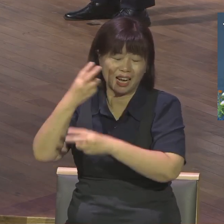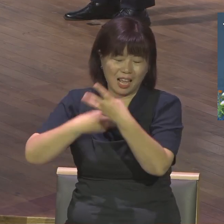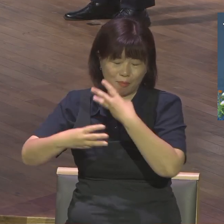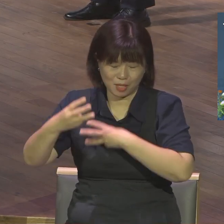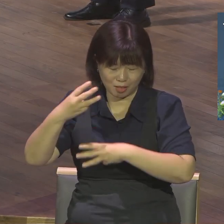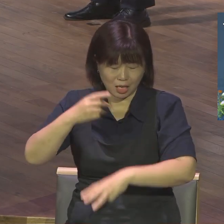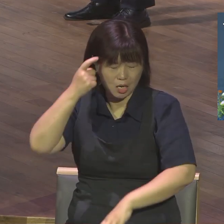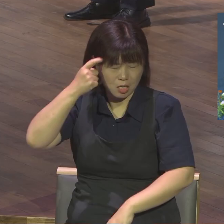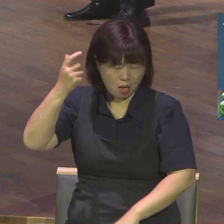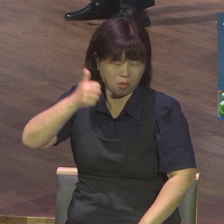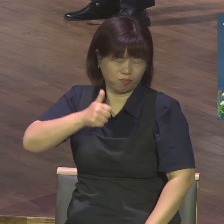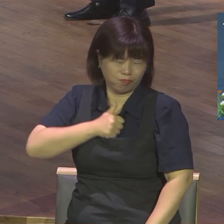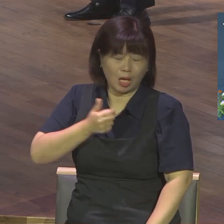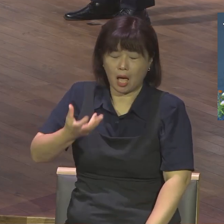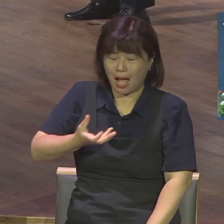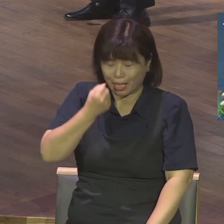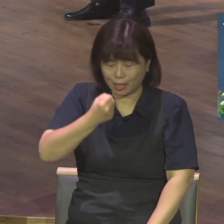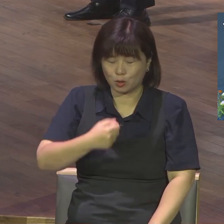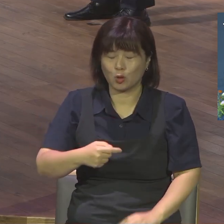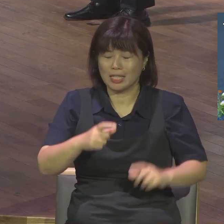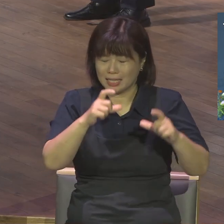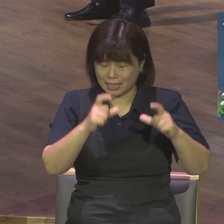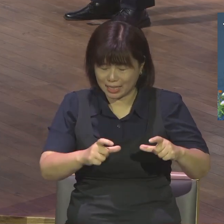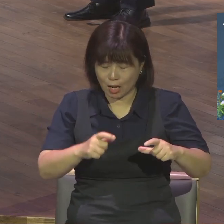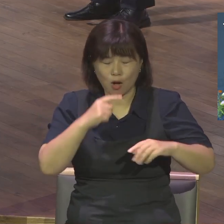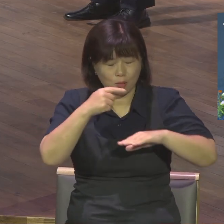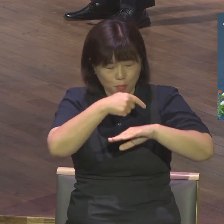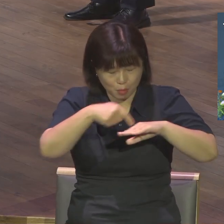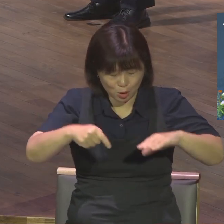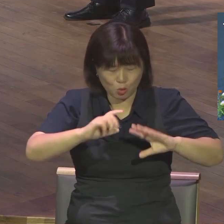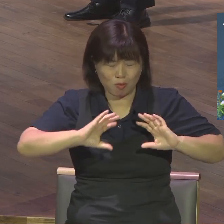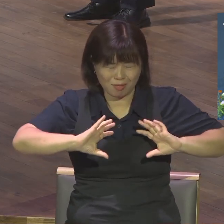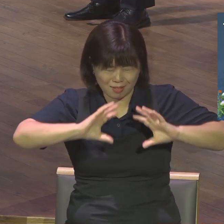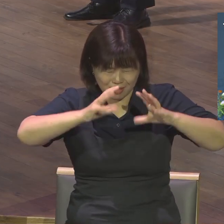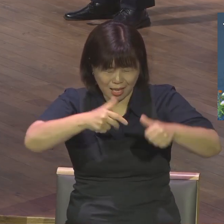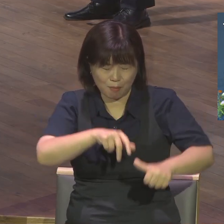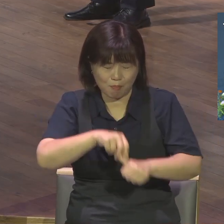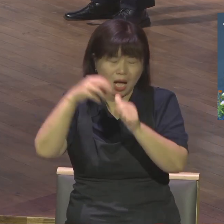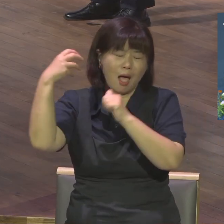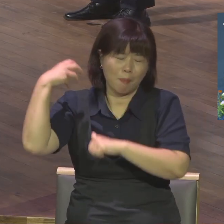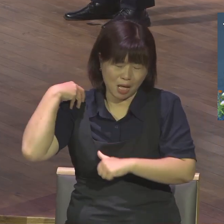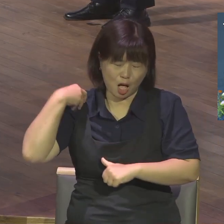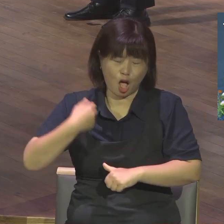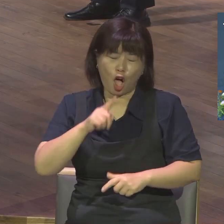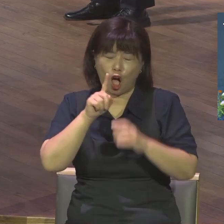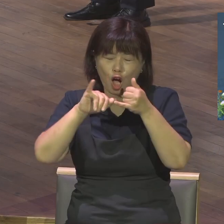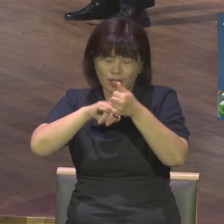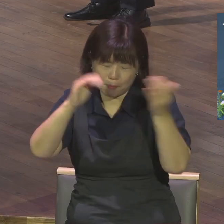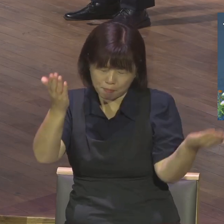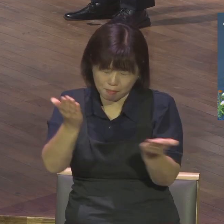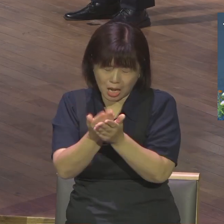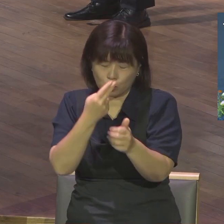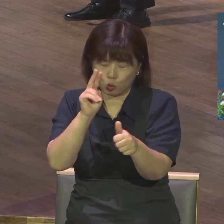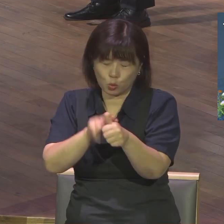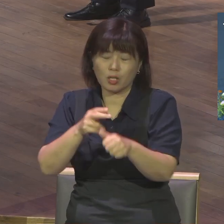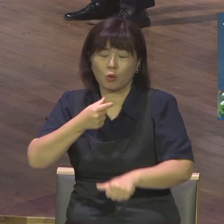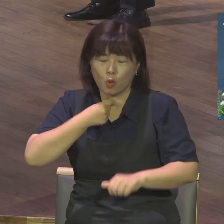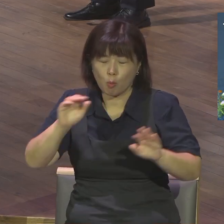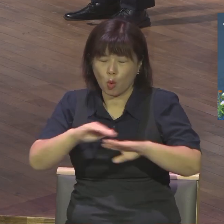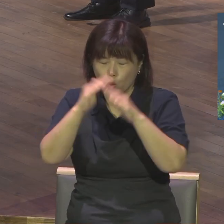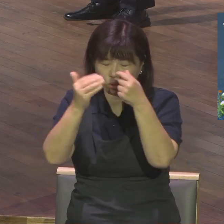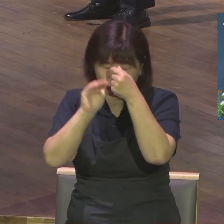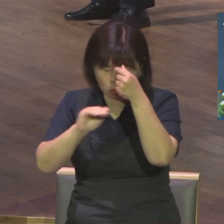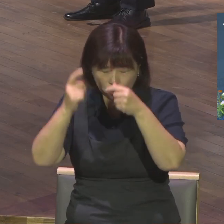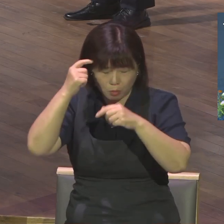지역과 민족과 세계에 살리는 시대적 삶 가운데 언약적 도전하기를 소원하는 예언의 모든 성도들 머리위에와